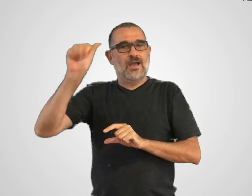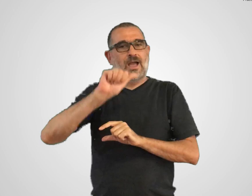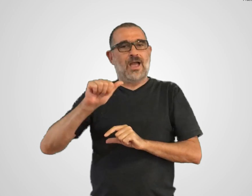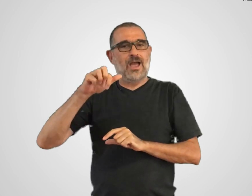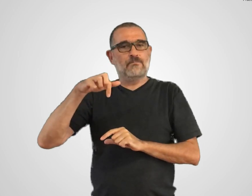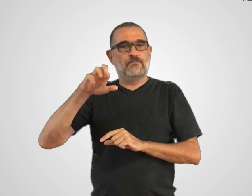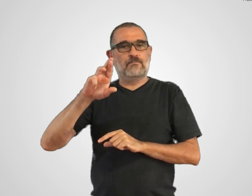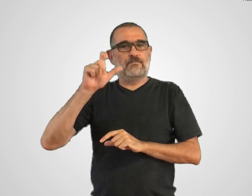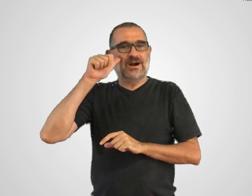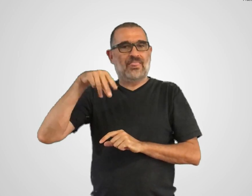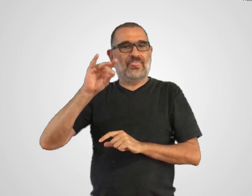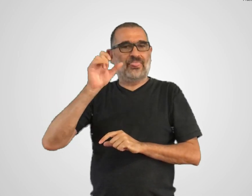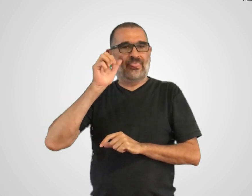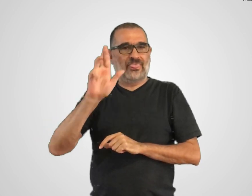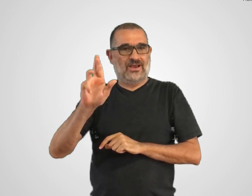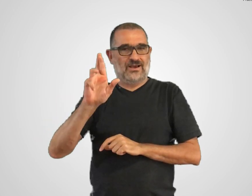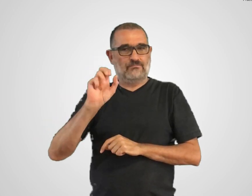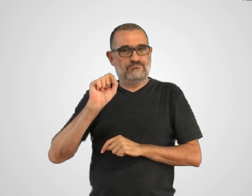la provincia de Entre Ríos.